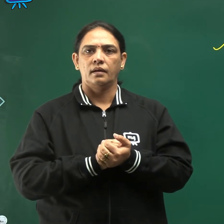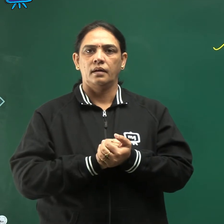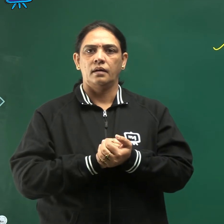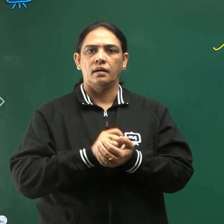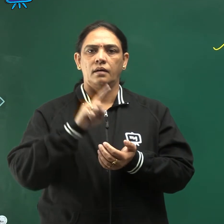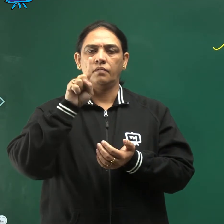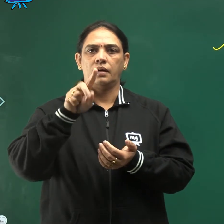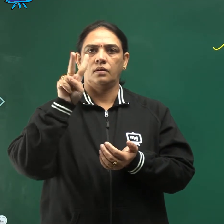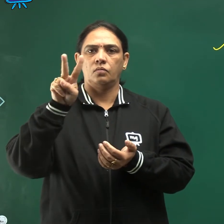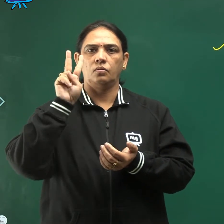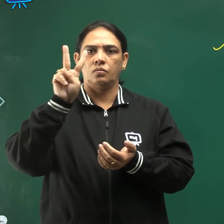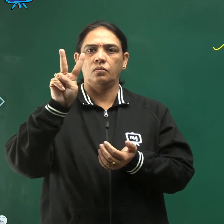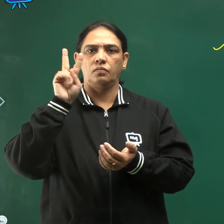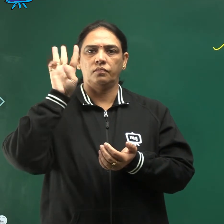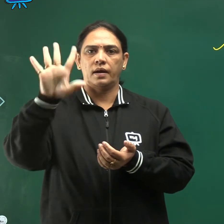1225।